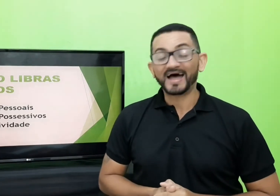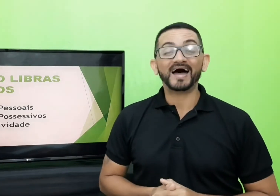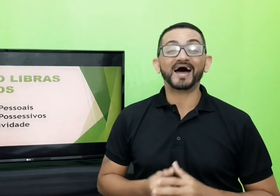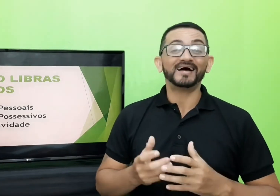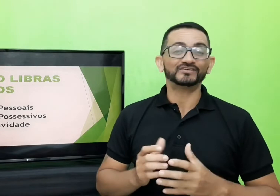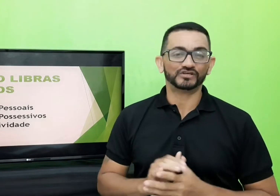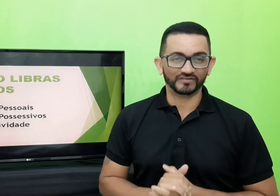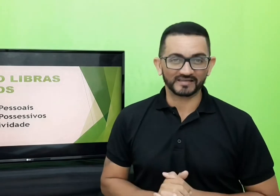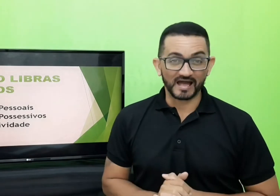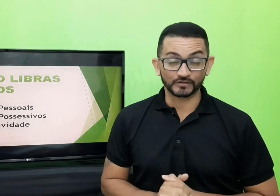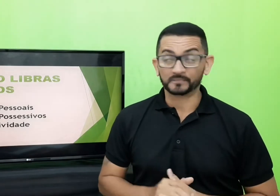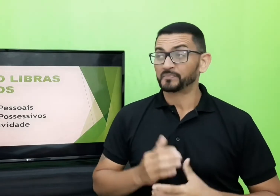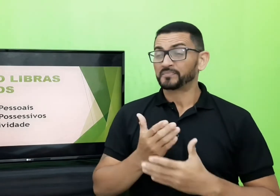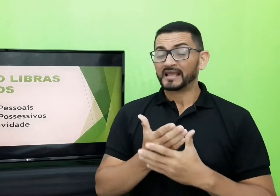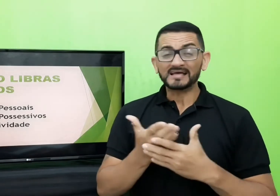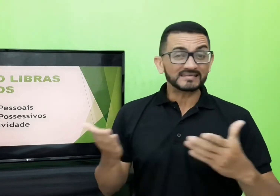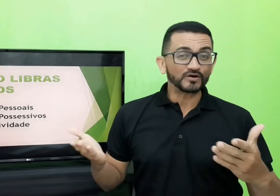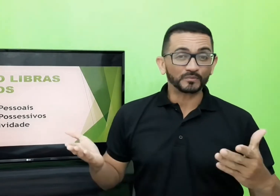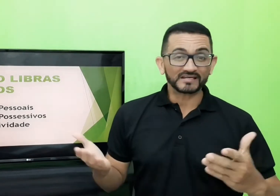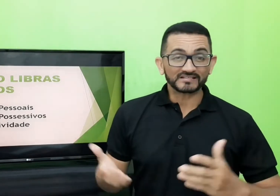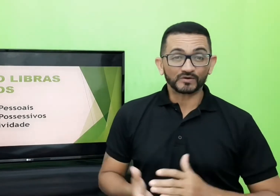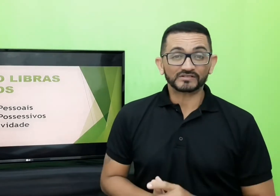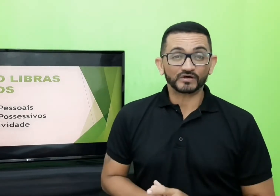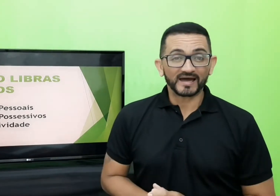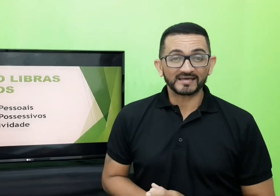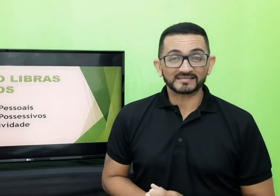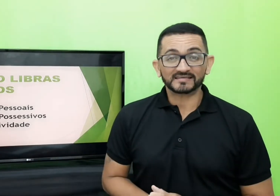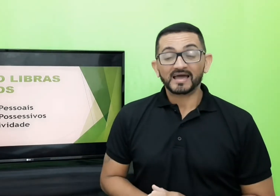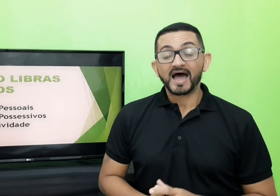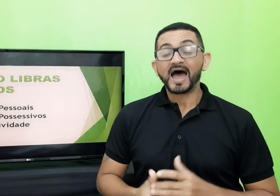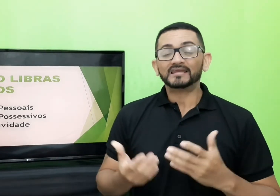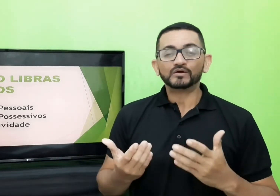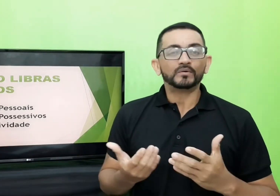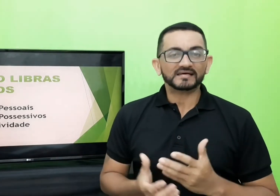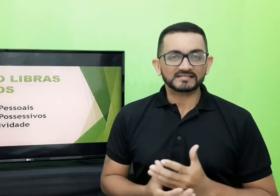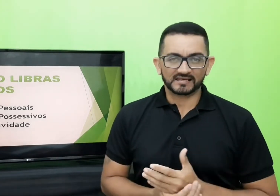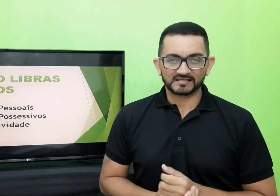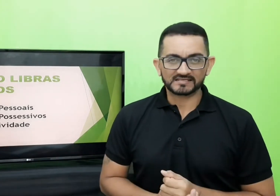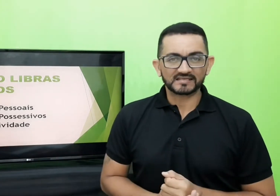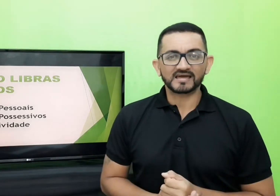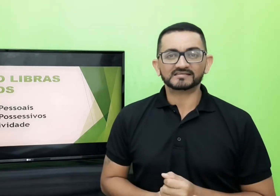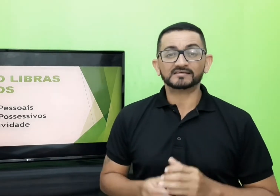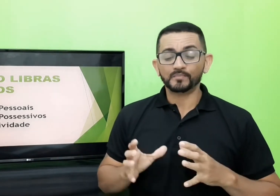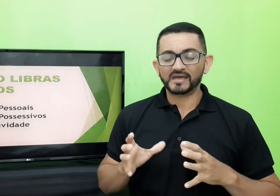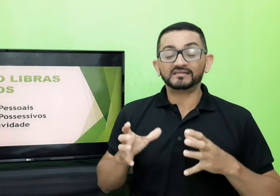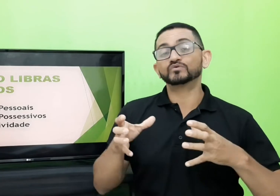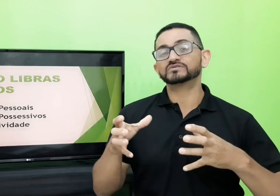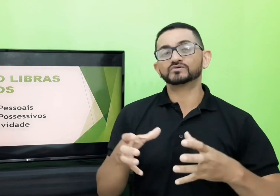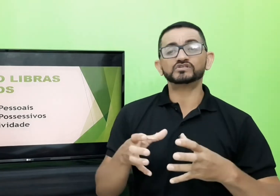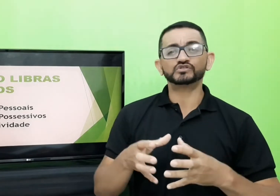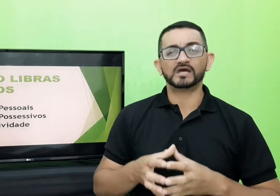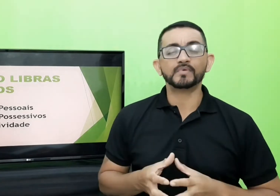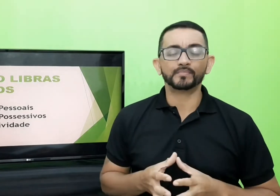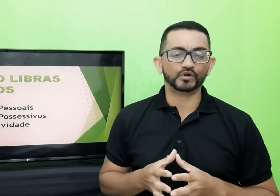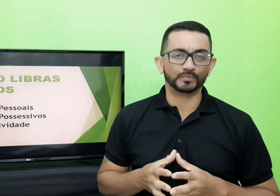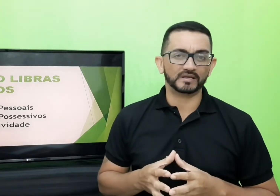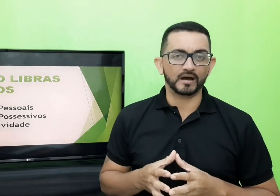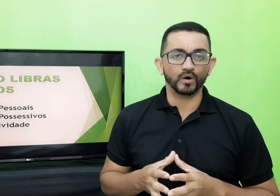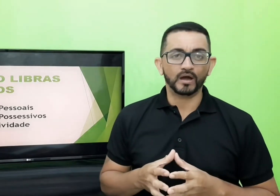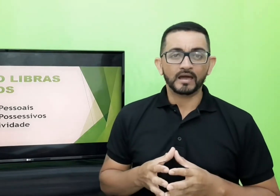da atividade. Assim como nas línguas orais, a língua brasileira de sinais também tem o seu sistema pronominal.